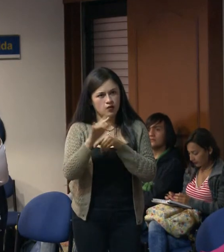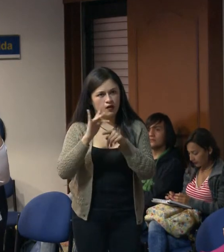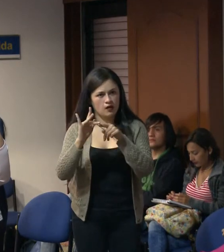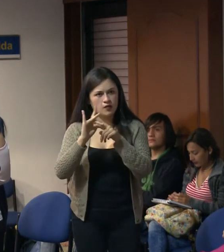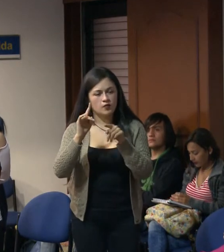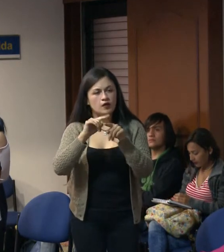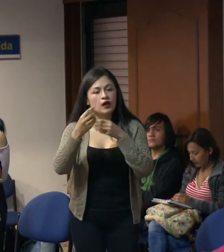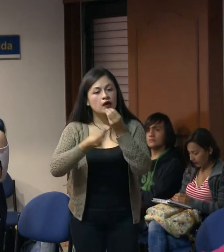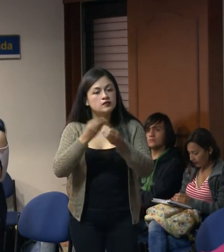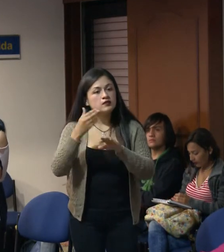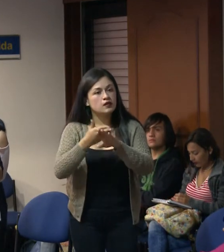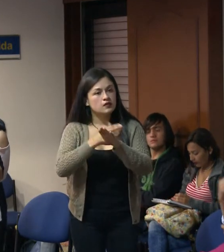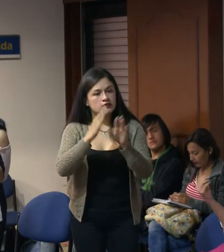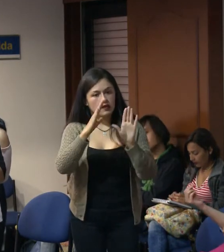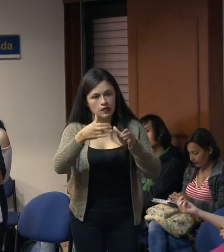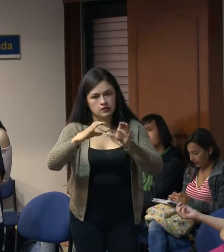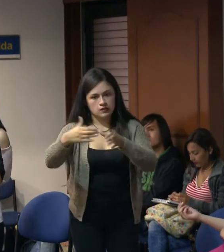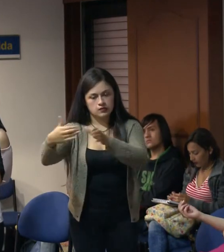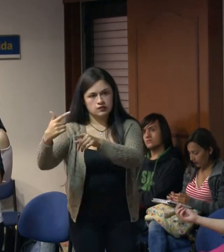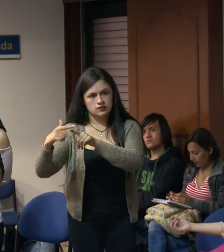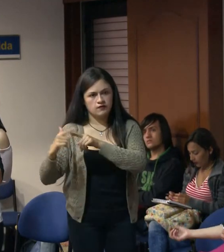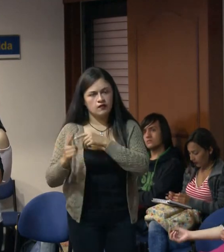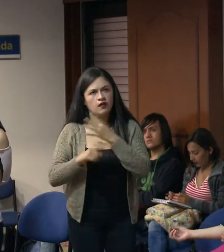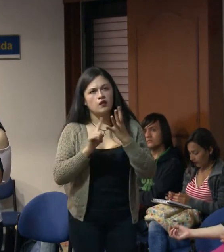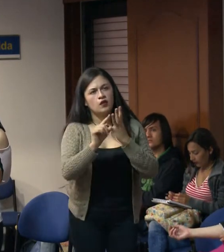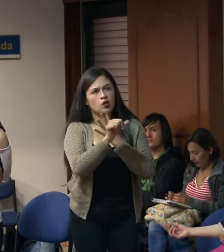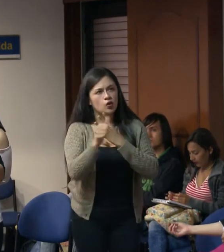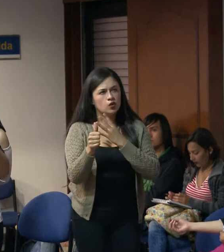actividades, y está la parte de